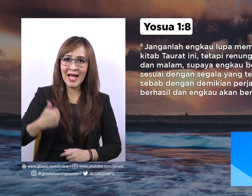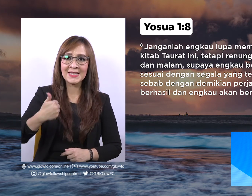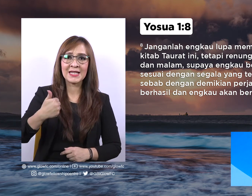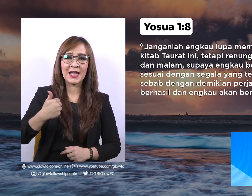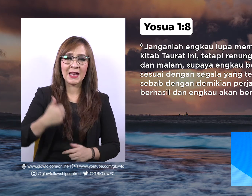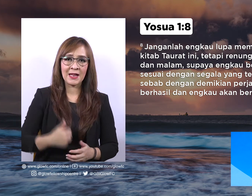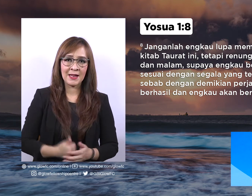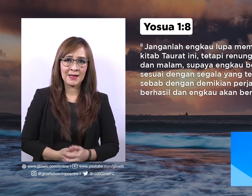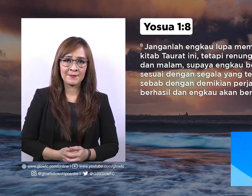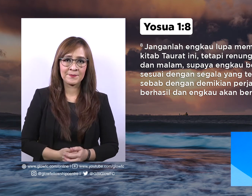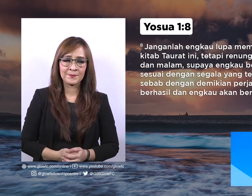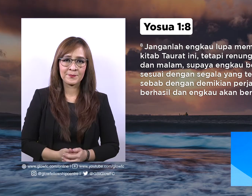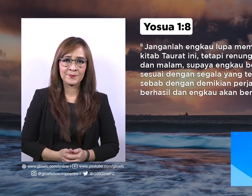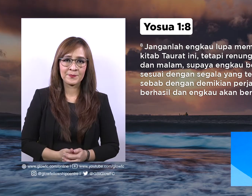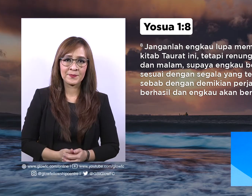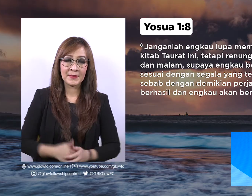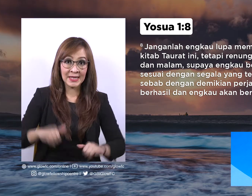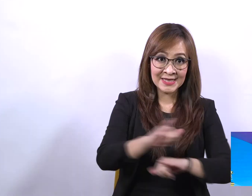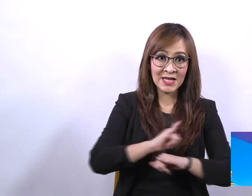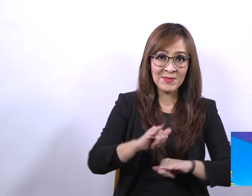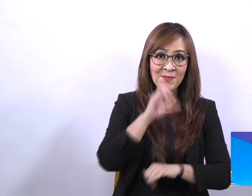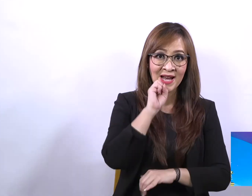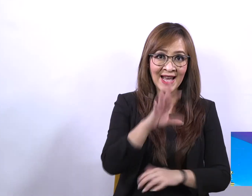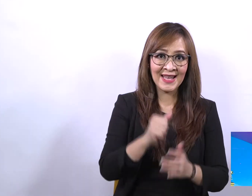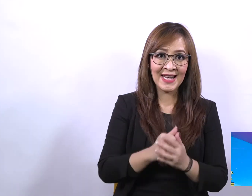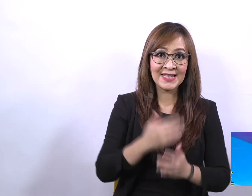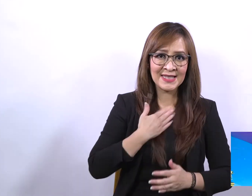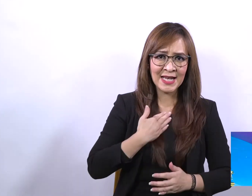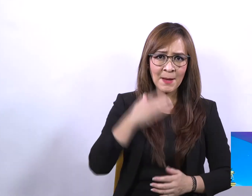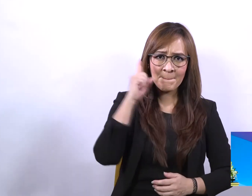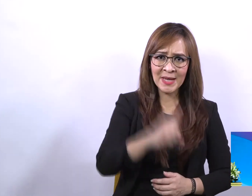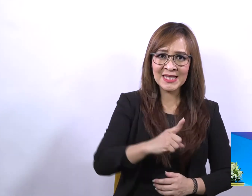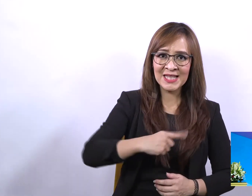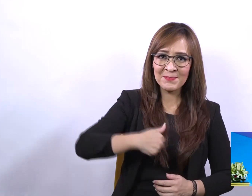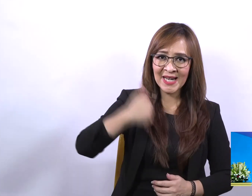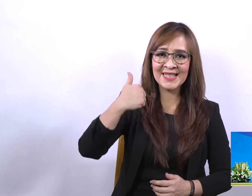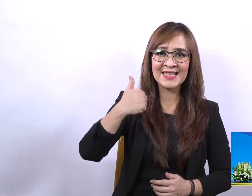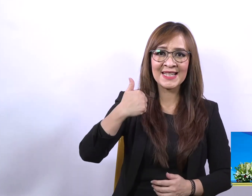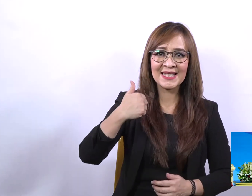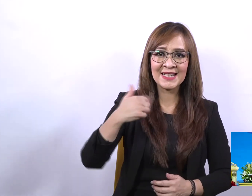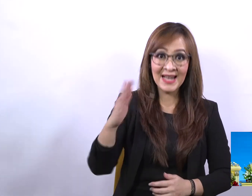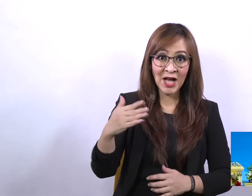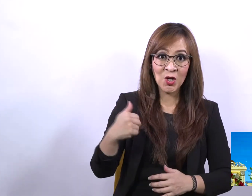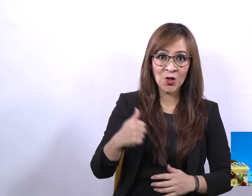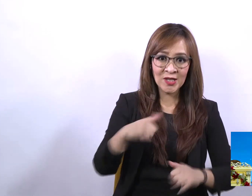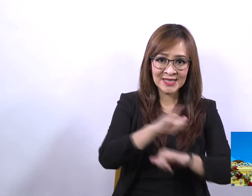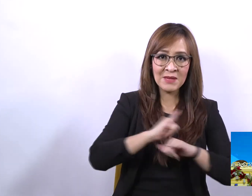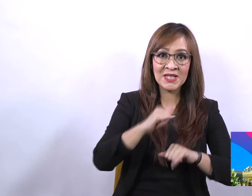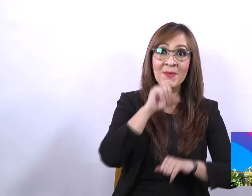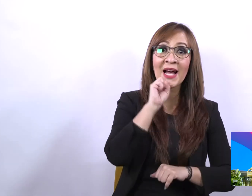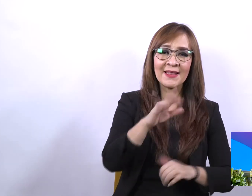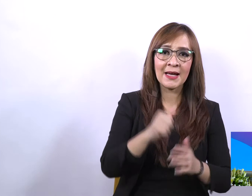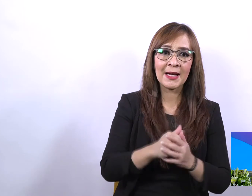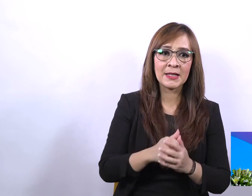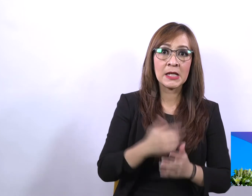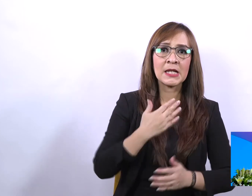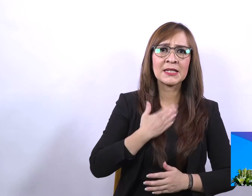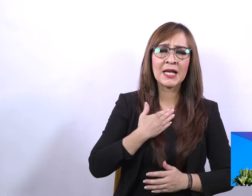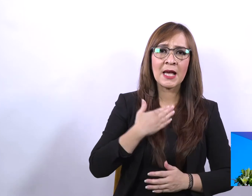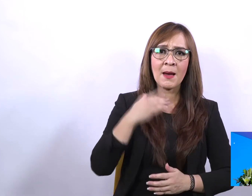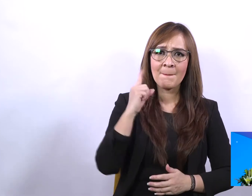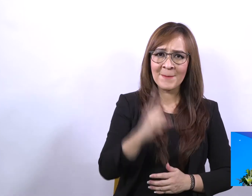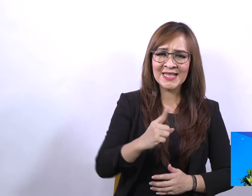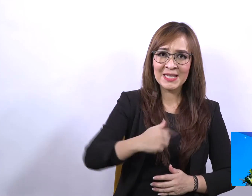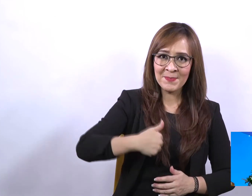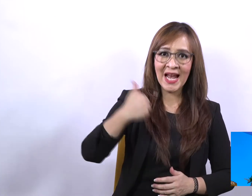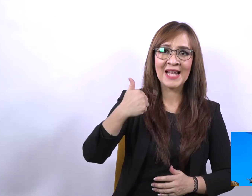Diulangi sekali engkau akan beruntung sama-sama bilang sama saya saya akan berhasil Hai Ayo sama-sama bilang sama saya akan berhasil